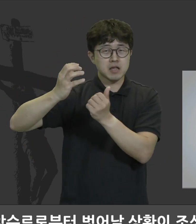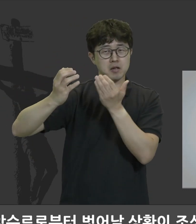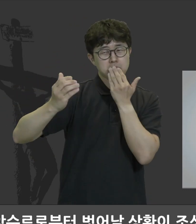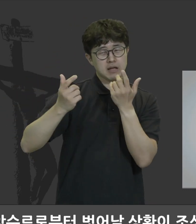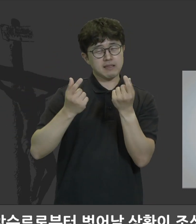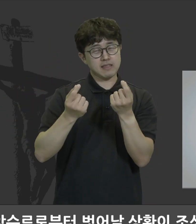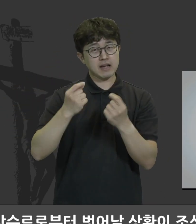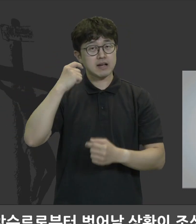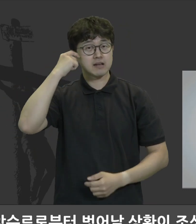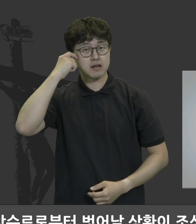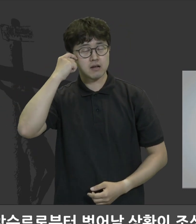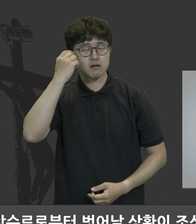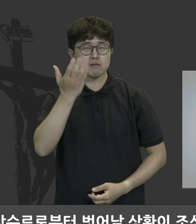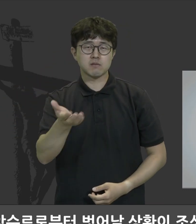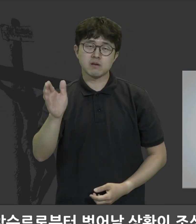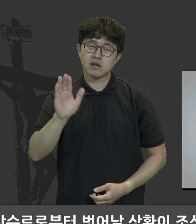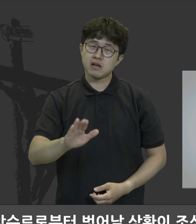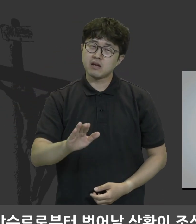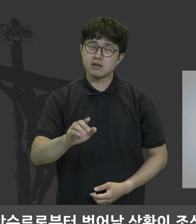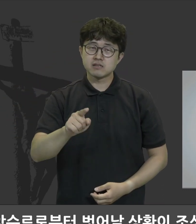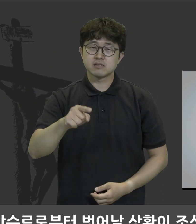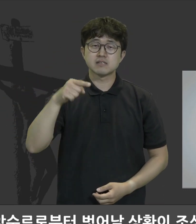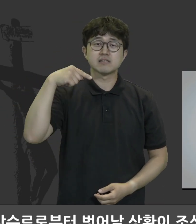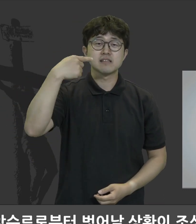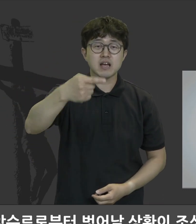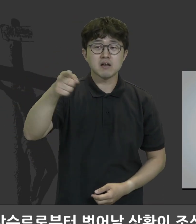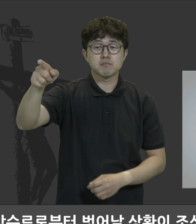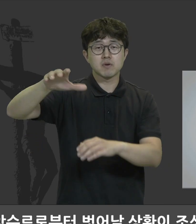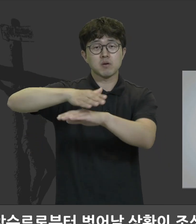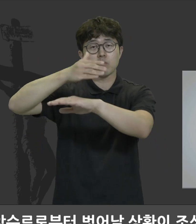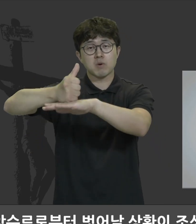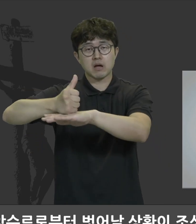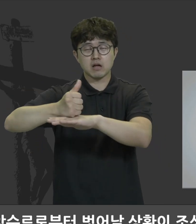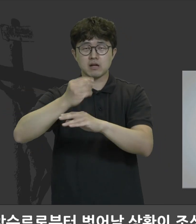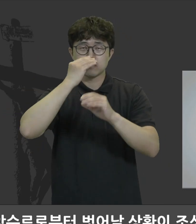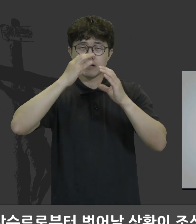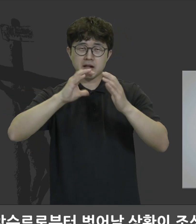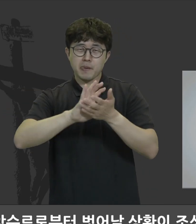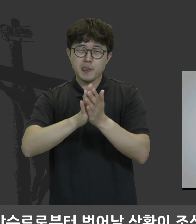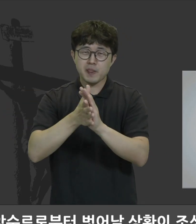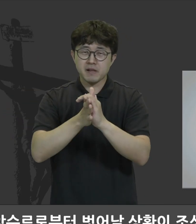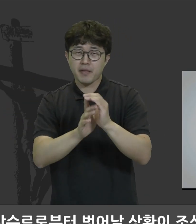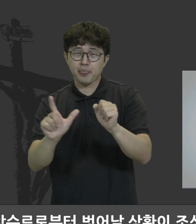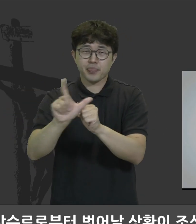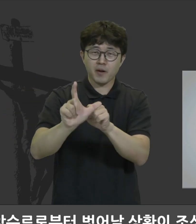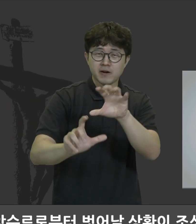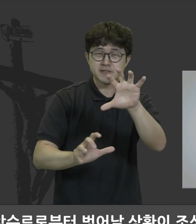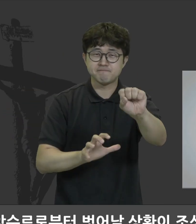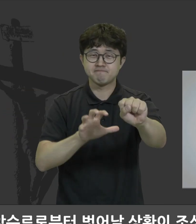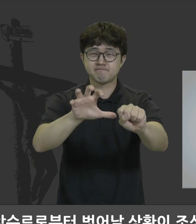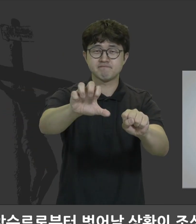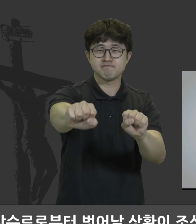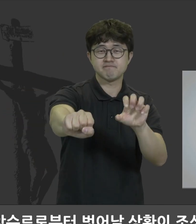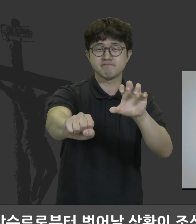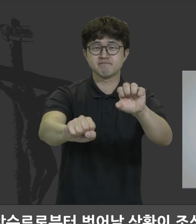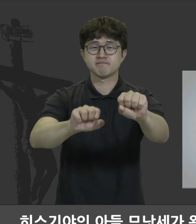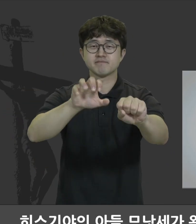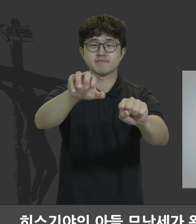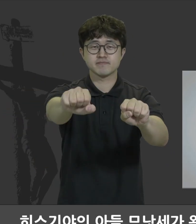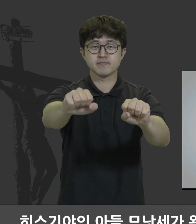것도 잠시, 아수르의 새로운 왕 사네립은 유다를 더 체계적으로 점령해 갔습니다. 히스기야의